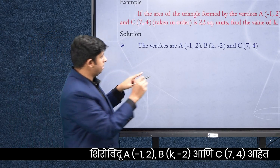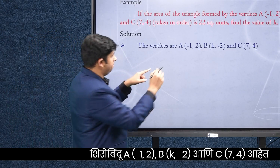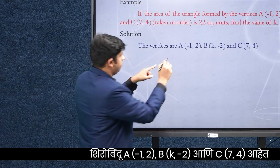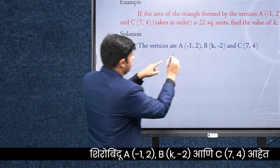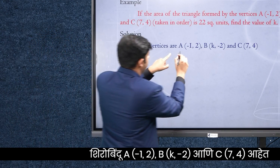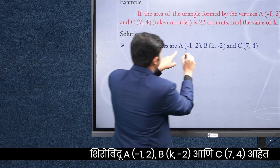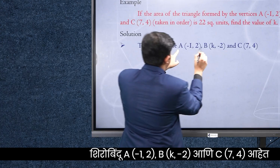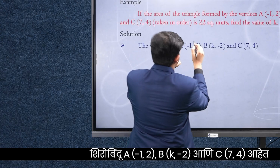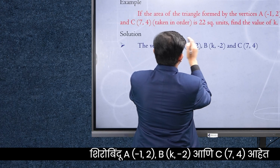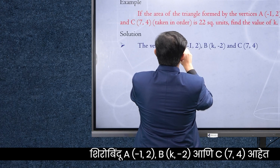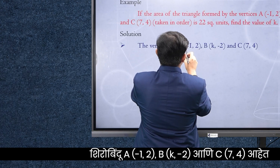4 आहेत.